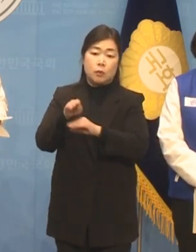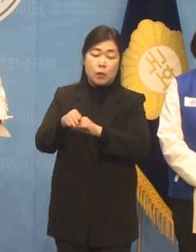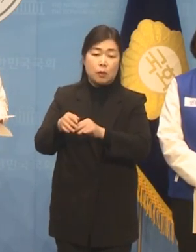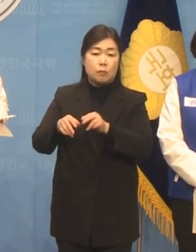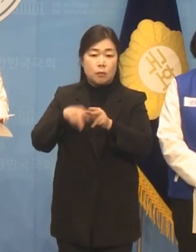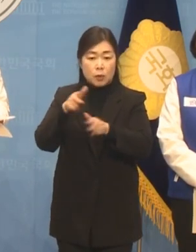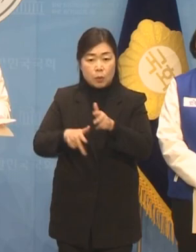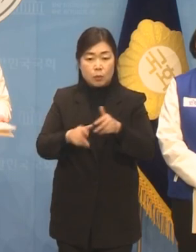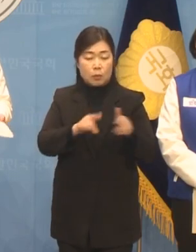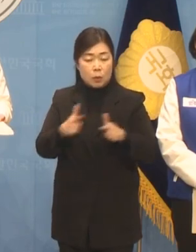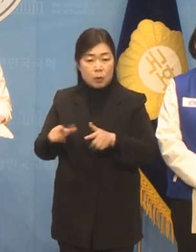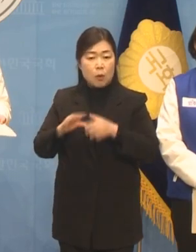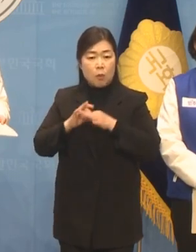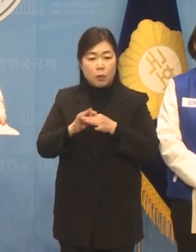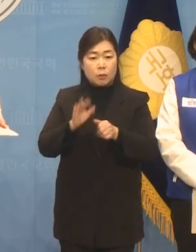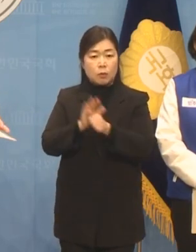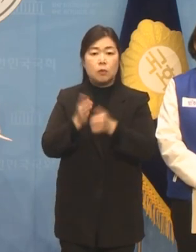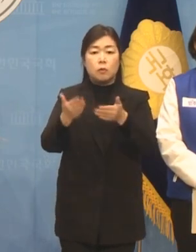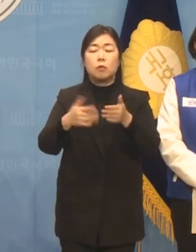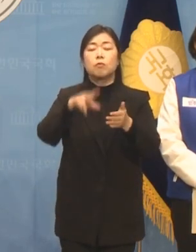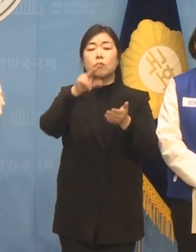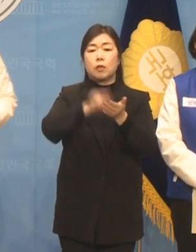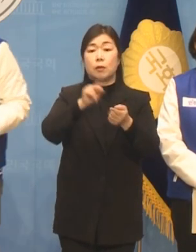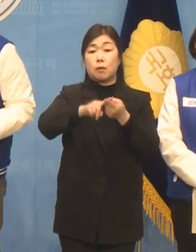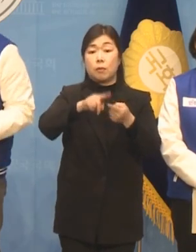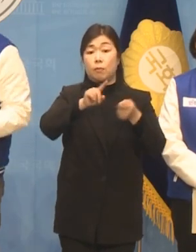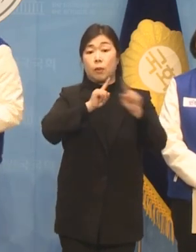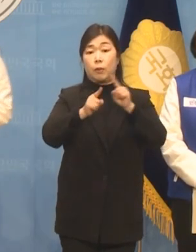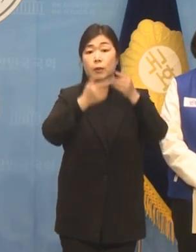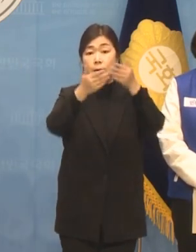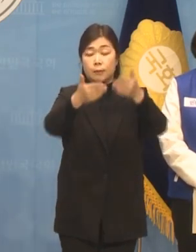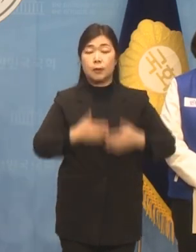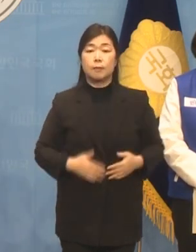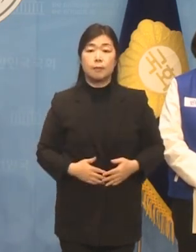지원 부분에 대해서는 공영훈 인재께서 발표를 해주시겠습니다.